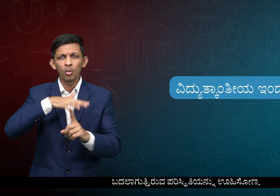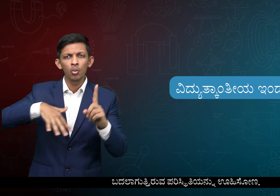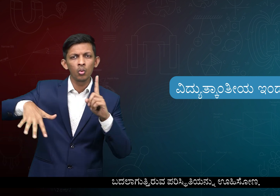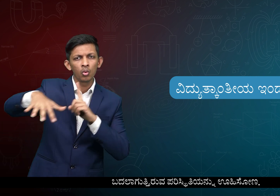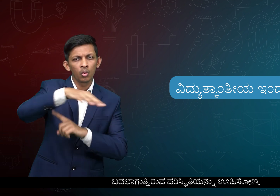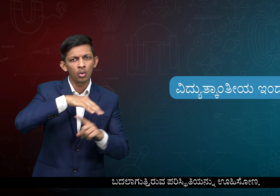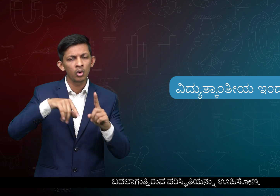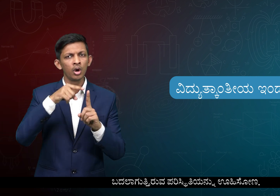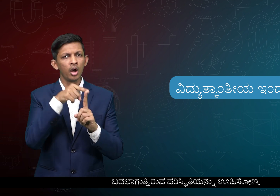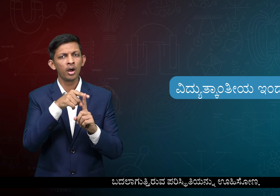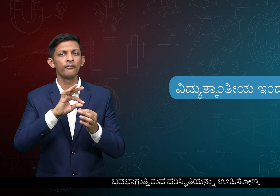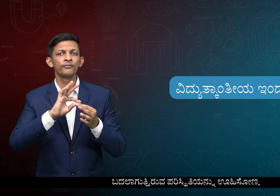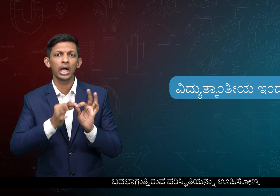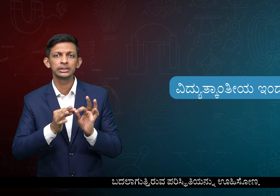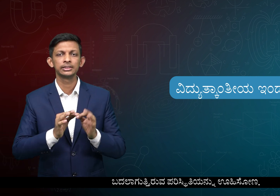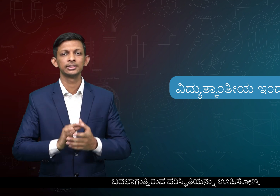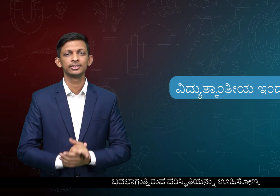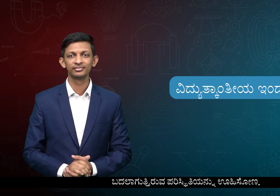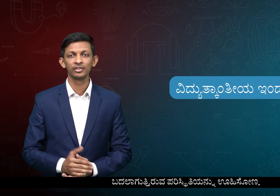ಊಹಿಸೋಣ.